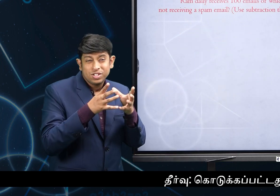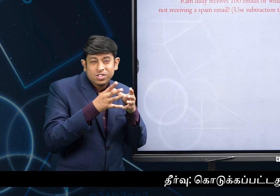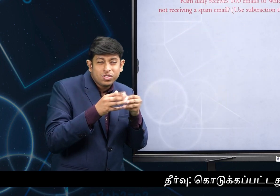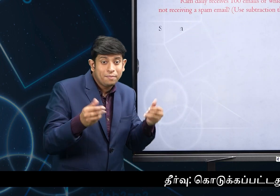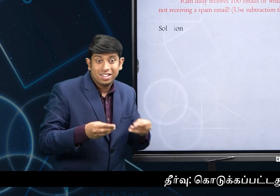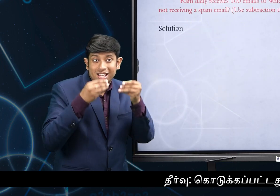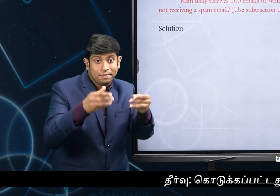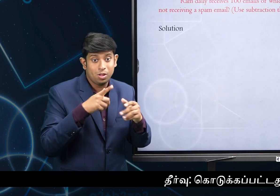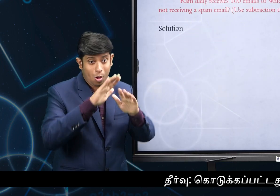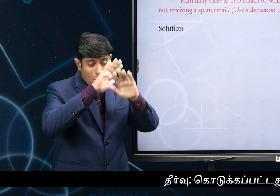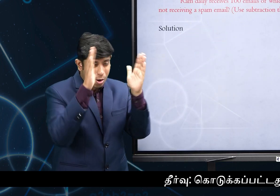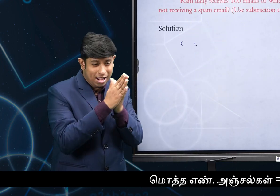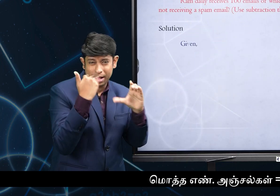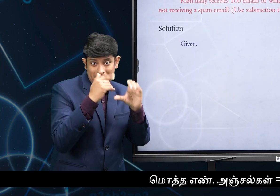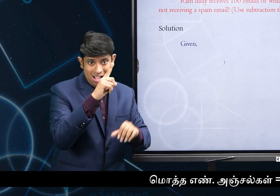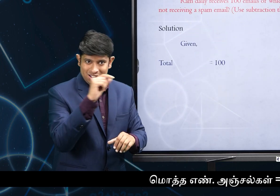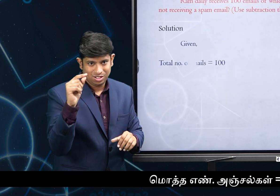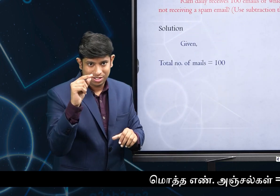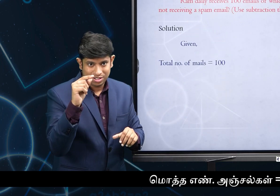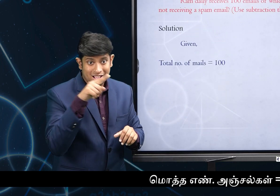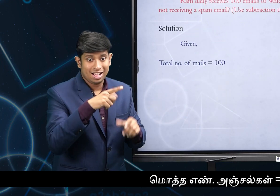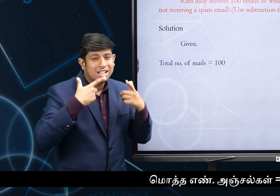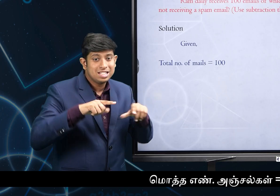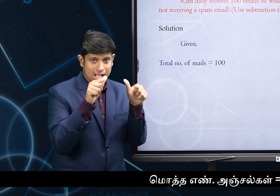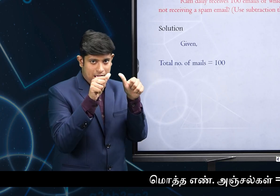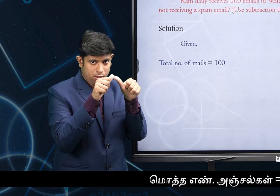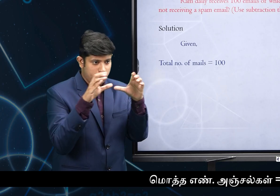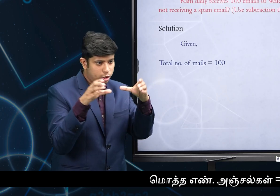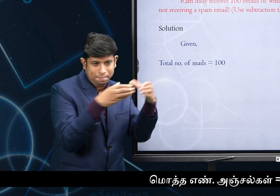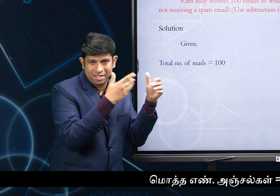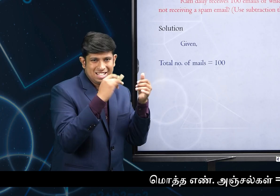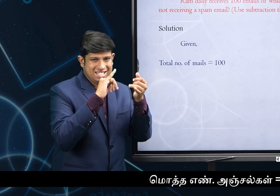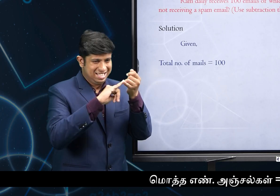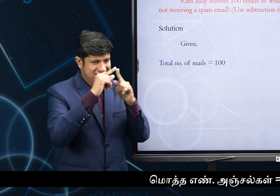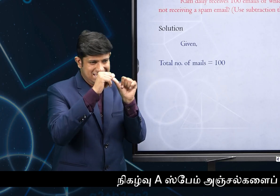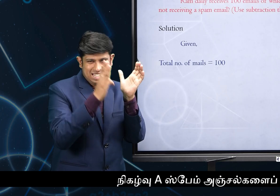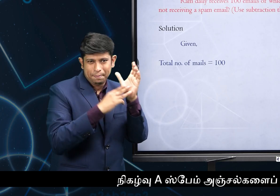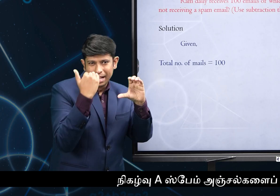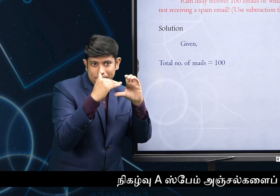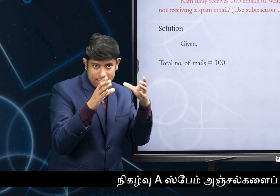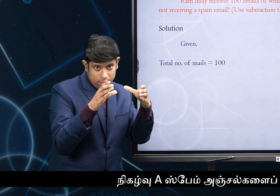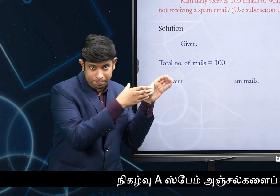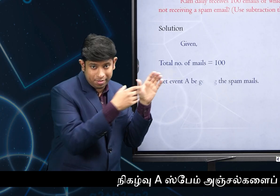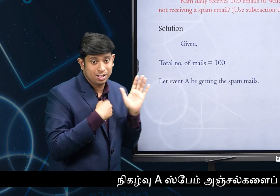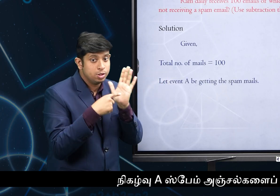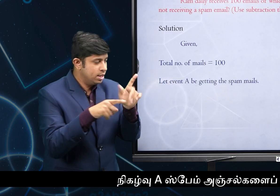தீர்வு கொடுக்கப்பட்டுள்ளது. மொத்த எண் அஞ்சல்கள் ஈடு 100. நிகழ்வு ஏ ஸ்பாம்